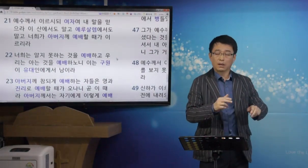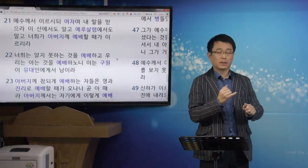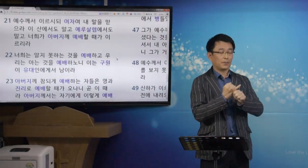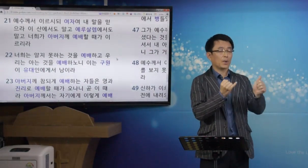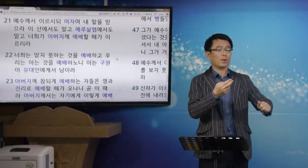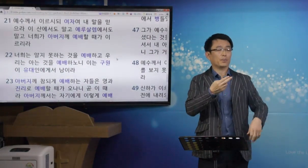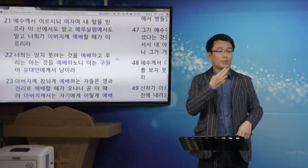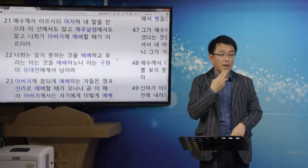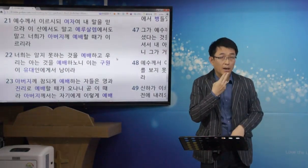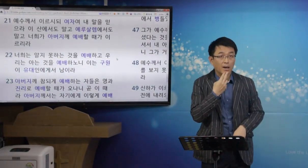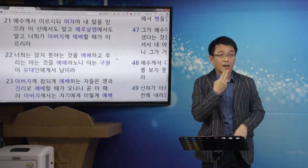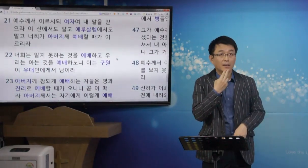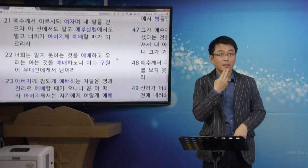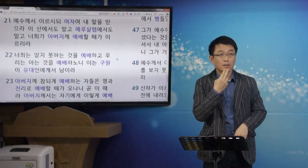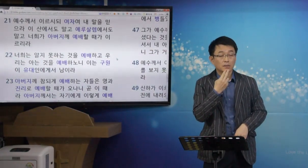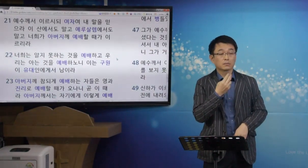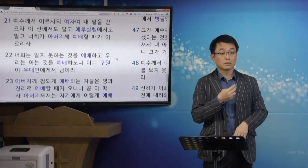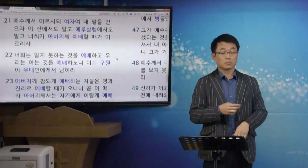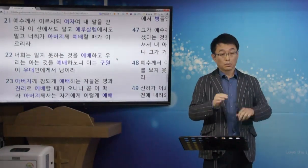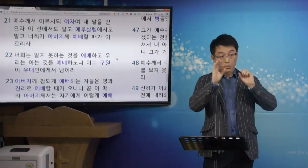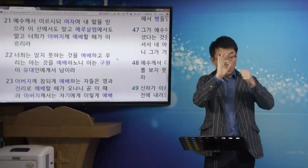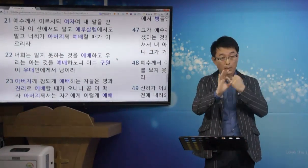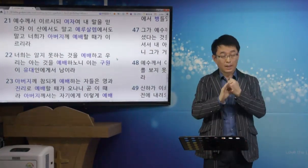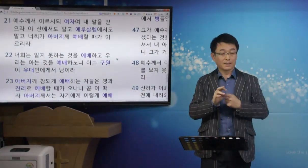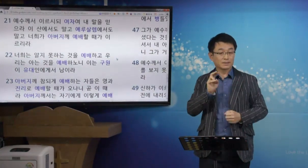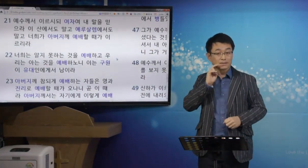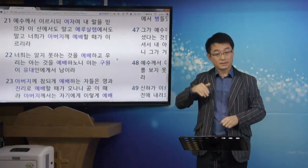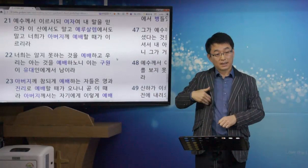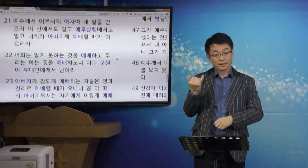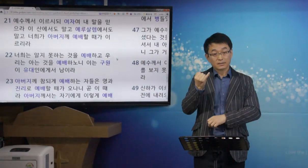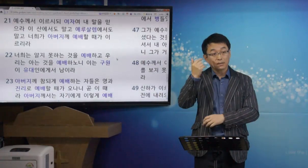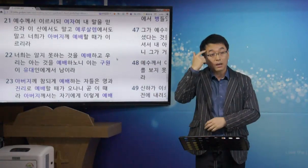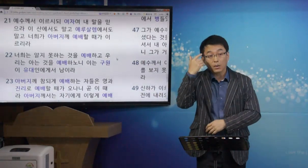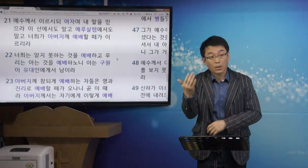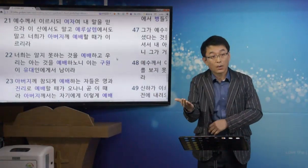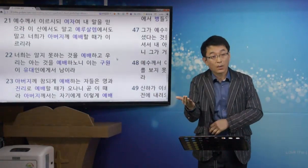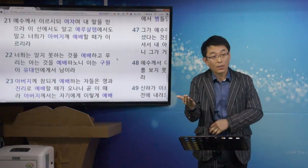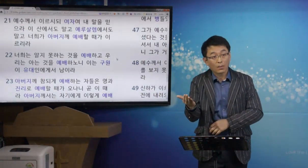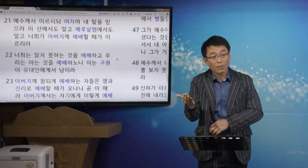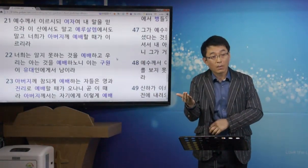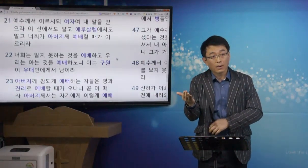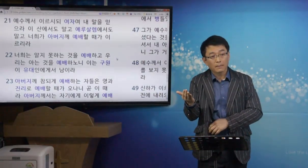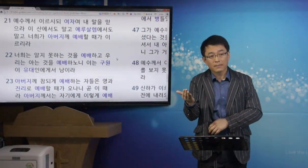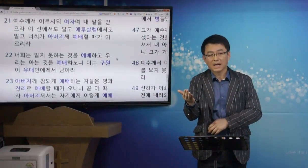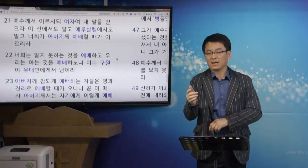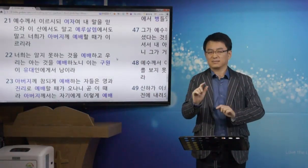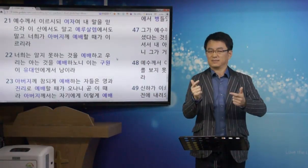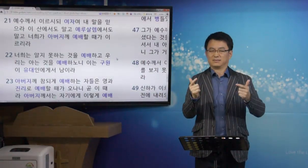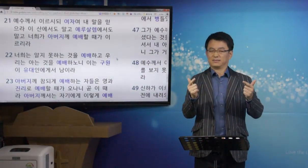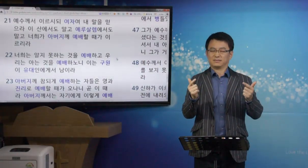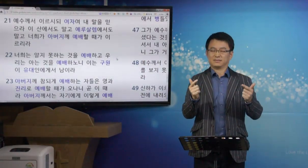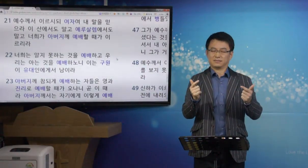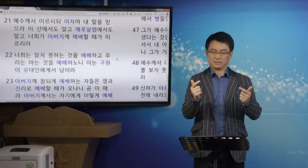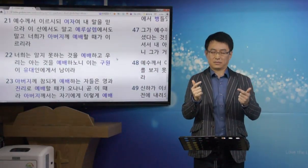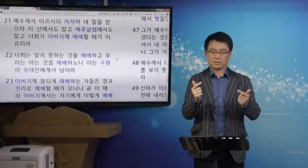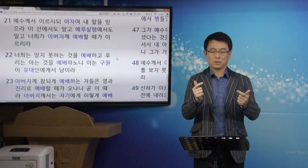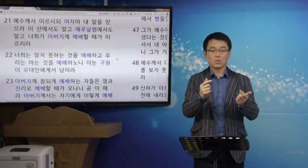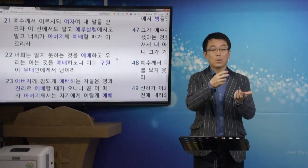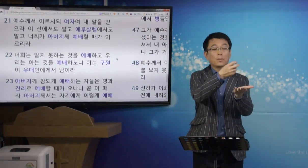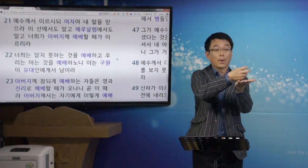5번째까지. 그런데 지금 남편이 없다 라고 말하는 것은 이것은 창녀를 말하는 것일까요? 창녀가